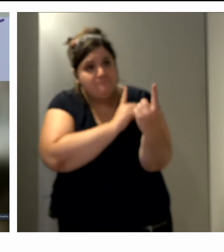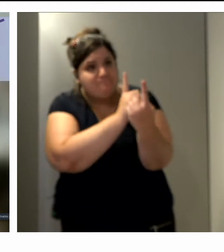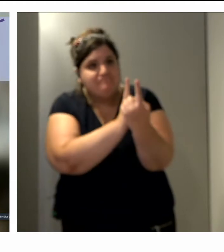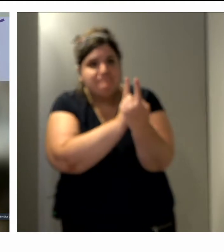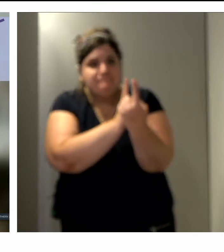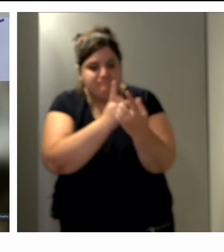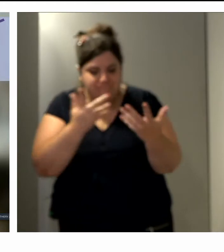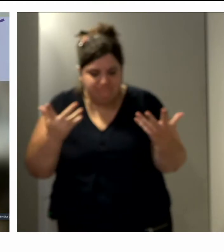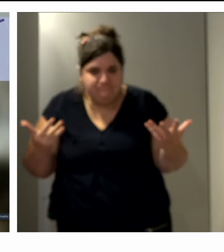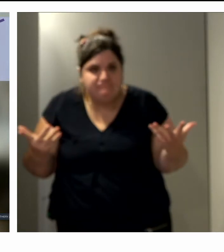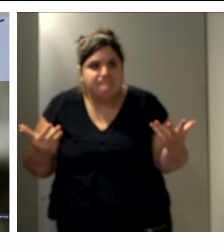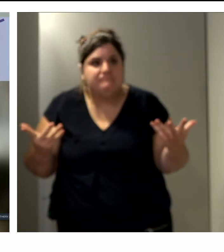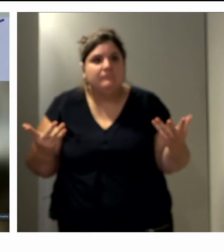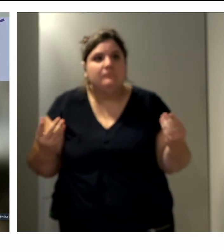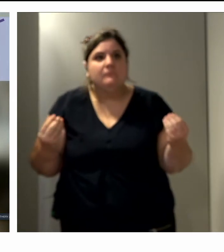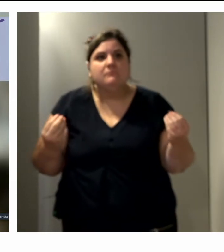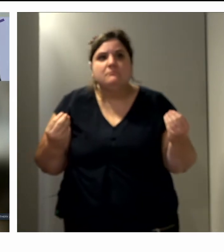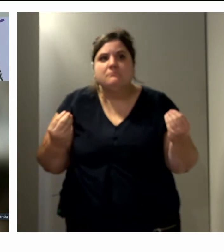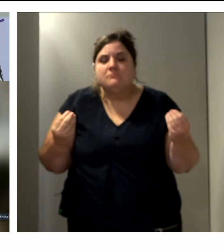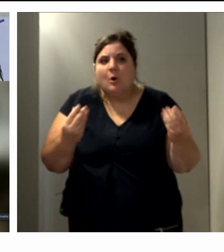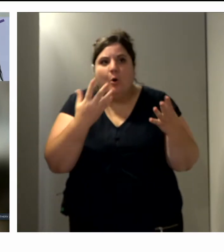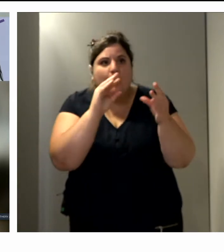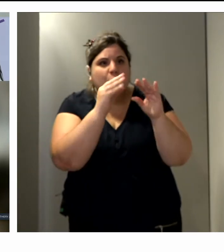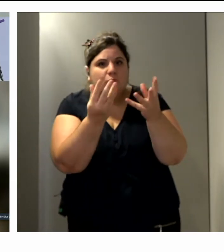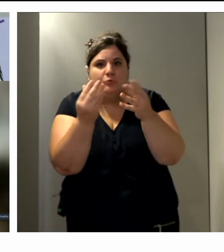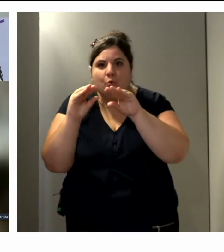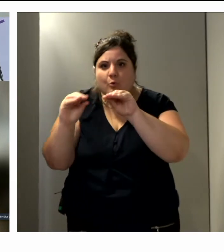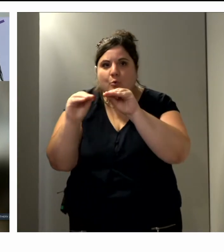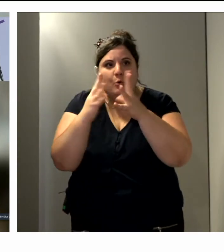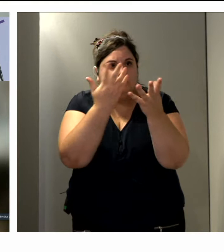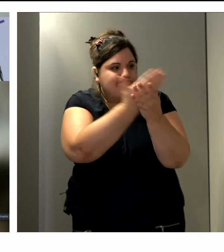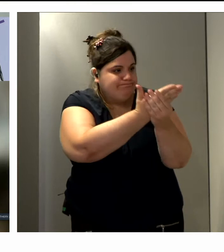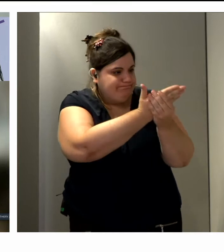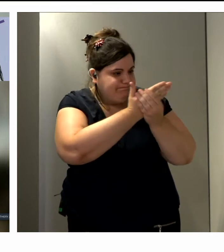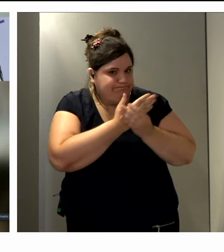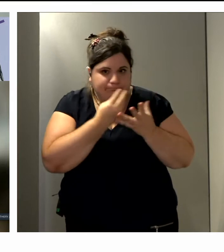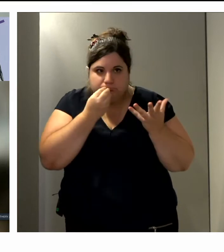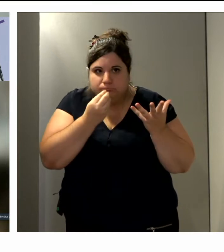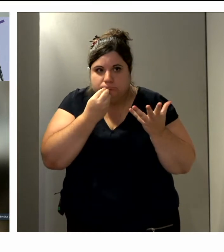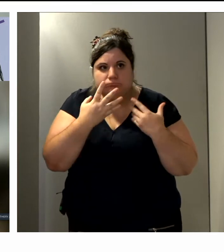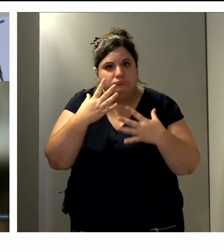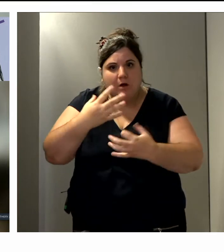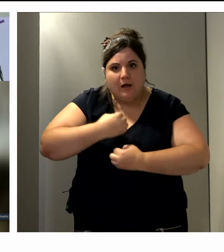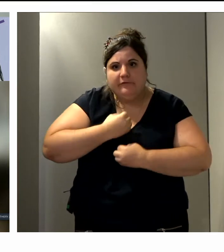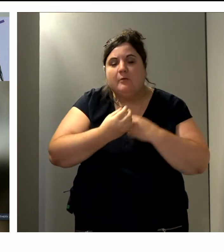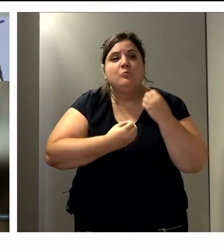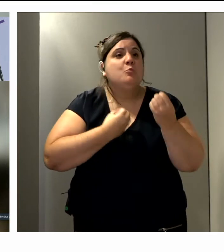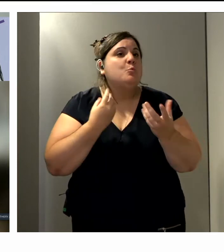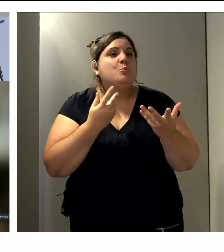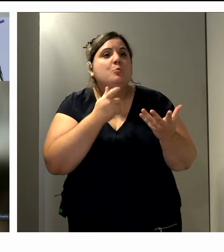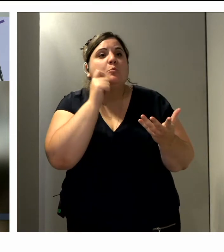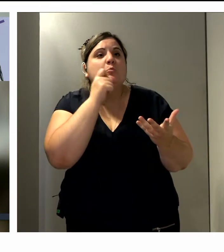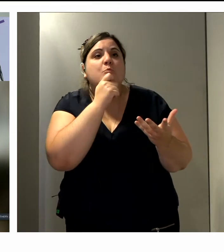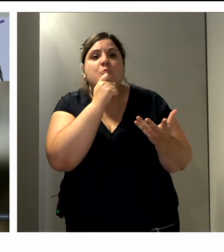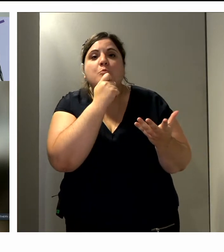rare que celui-ci vous refuse de vous donner un cours ou que vous puissiez l'enregistrer pour vous avoir le cours à côté en attendant d'avoir quelqu'un qui prend vos